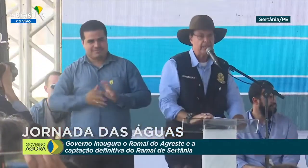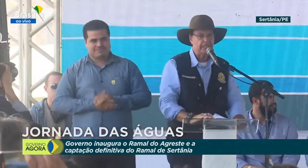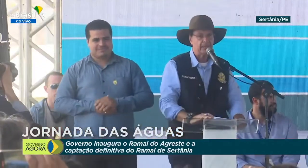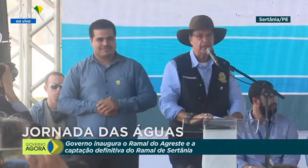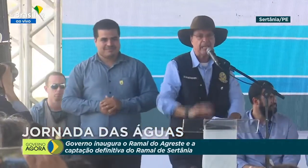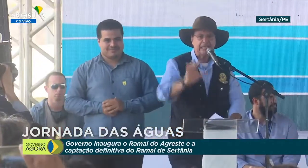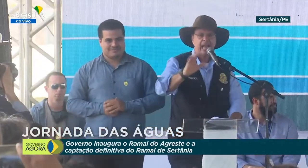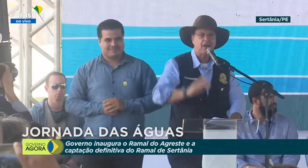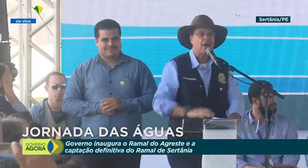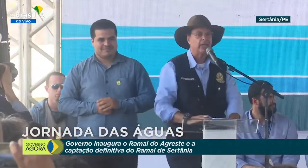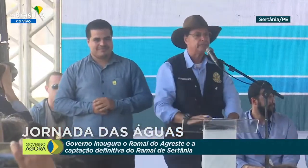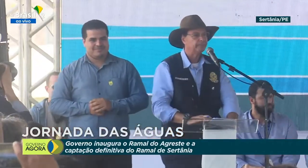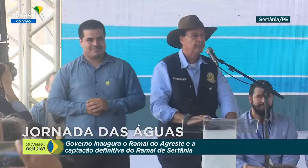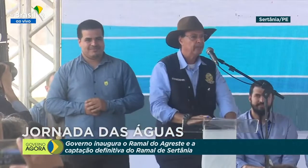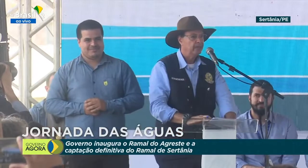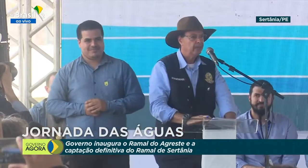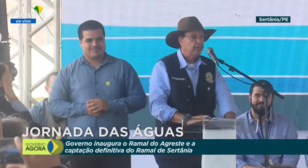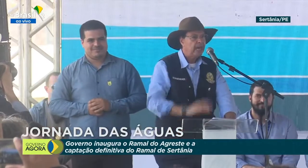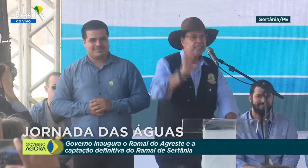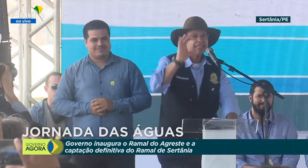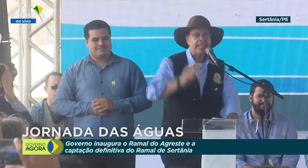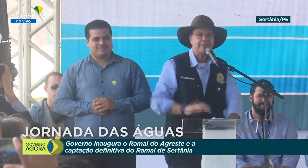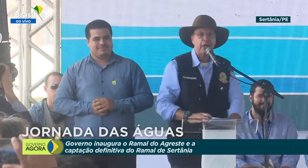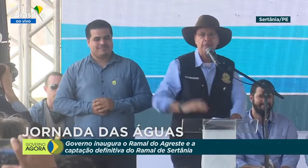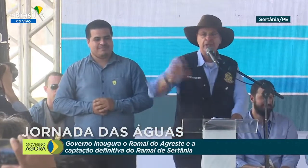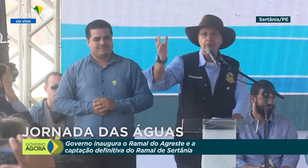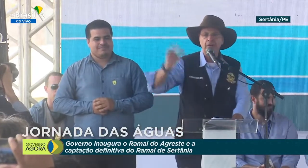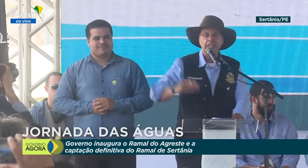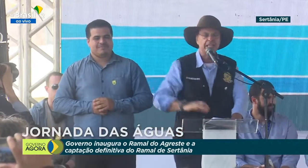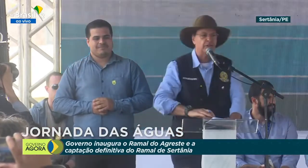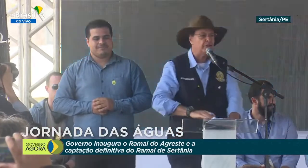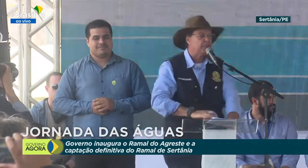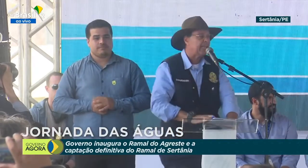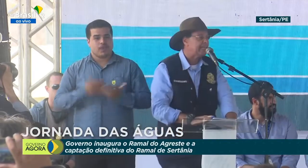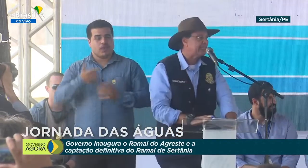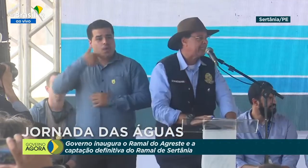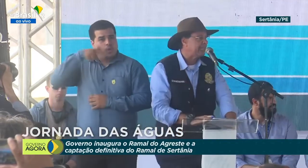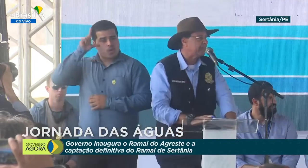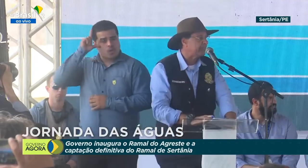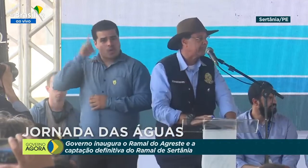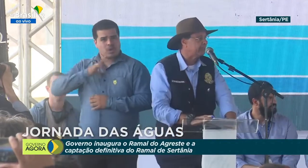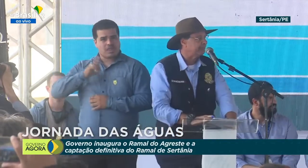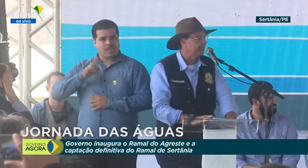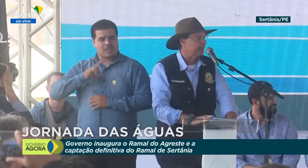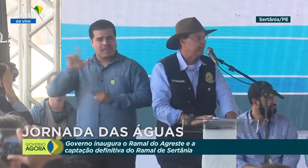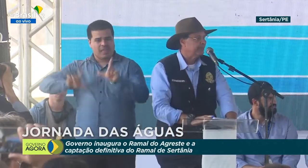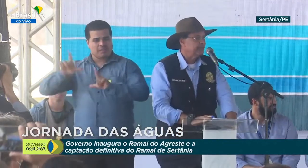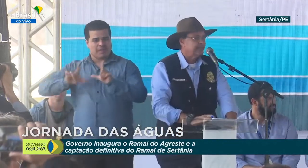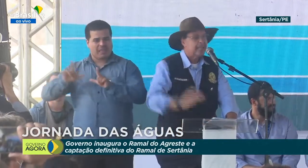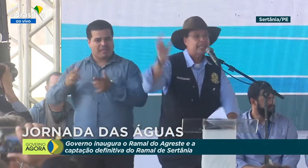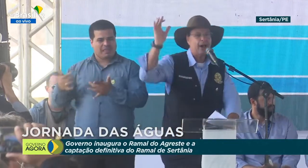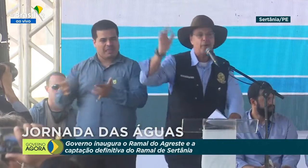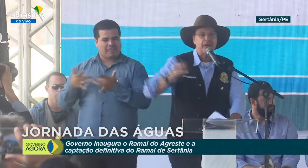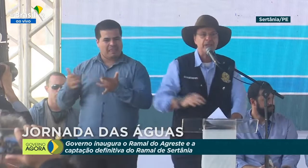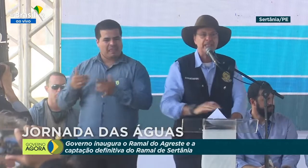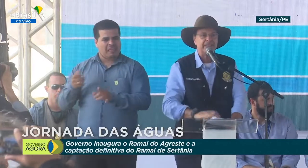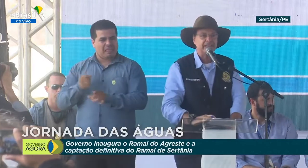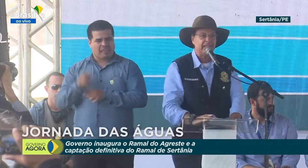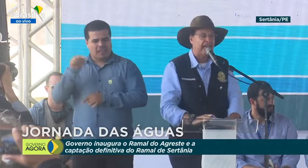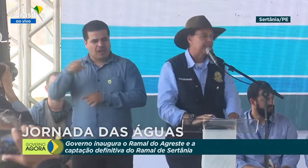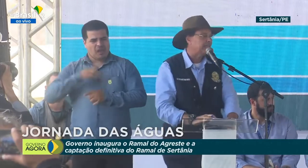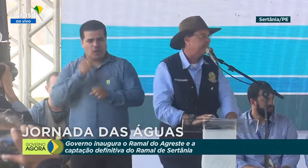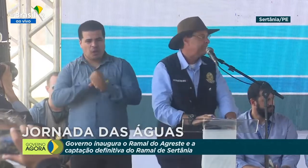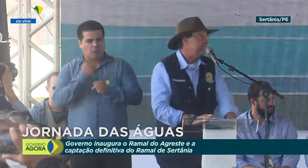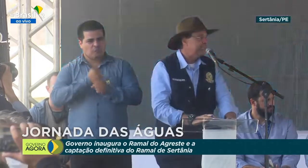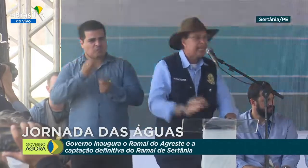Muita calma nessa hora. Até agora, a gente sempre tem ouvido, ontem a gente ouviu muita gracinha da imprensa, que essa obra não ia servir